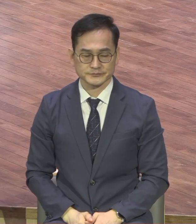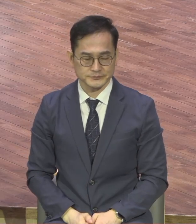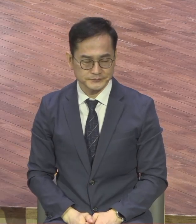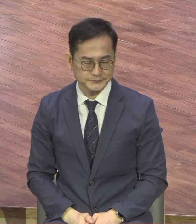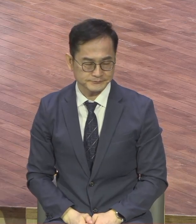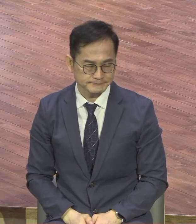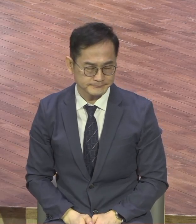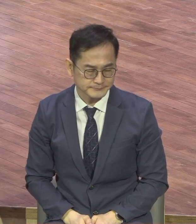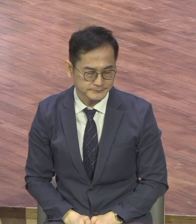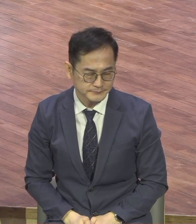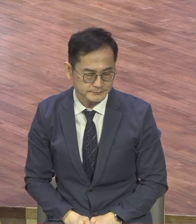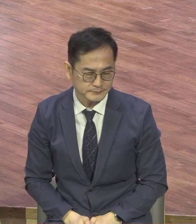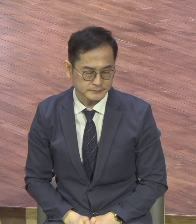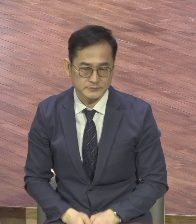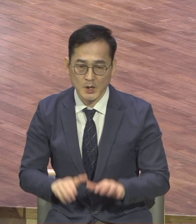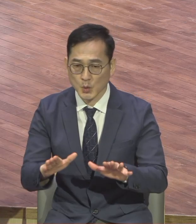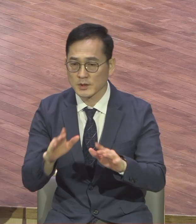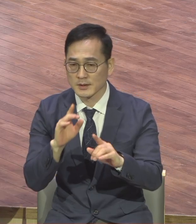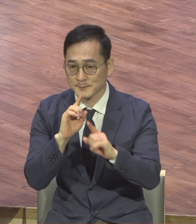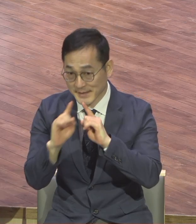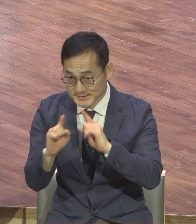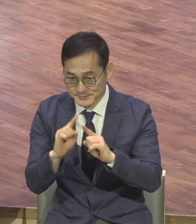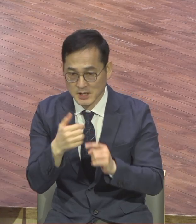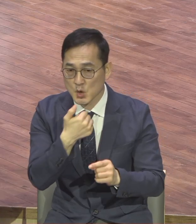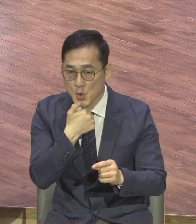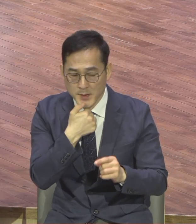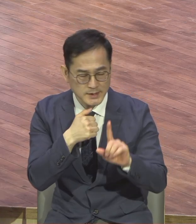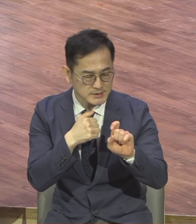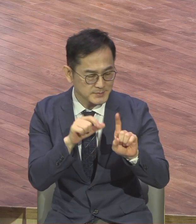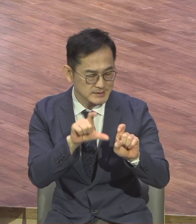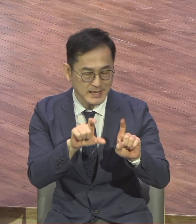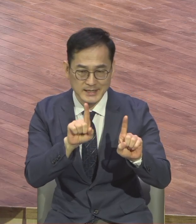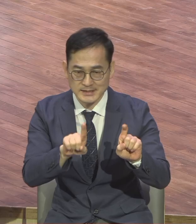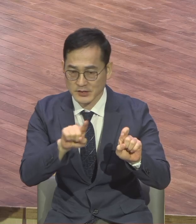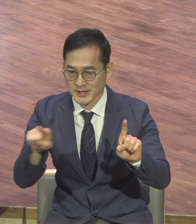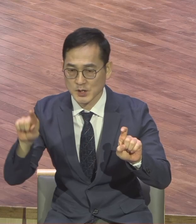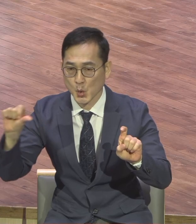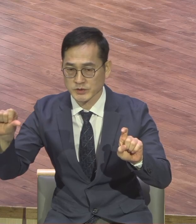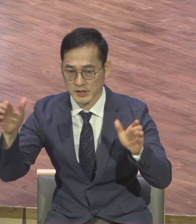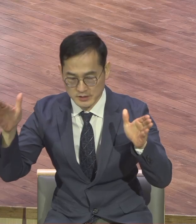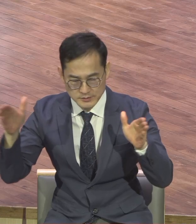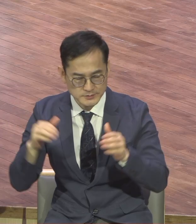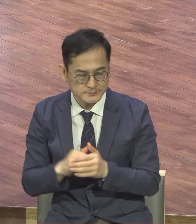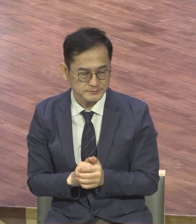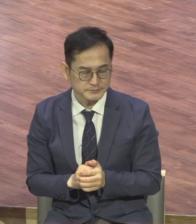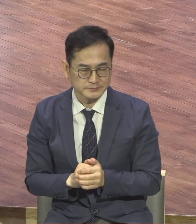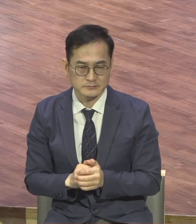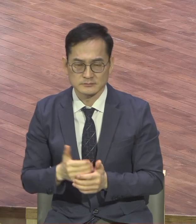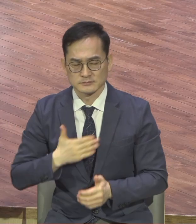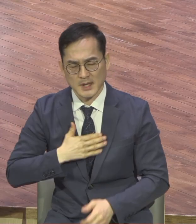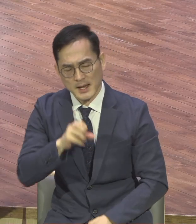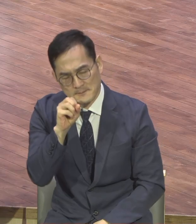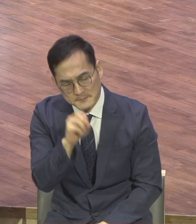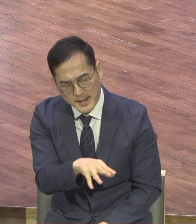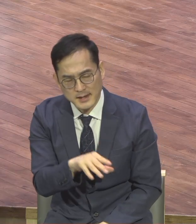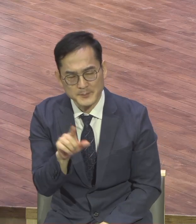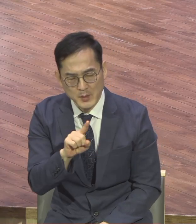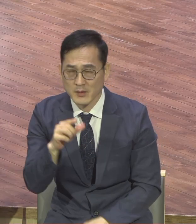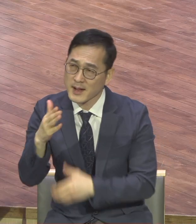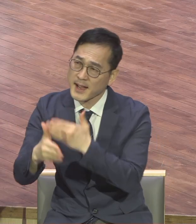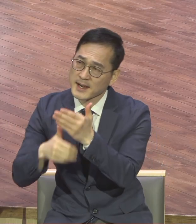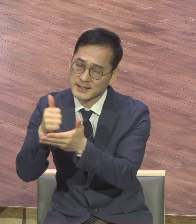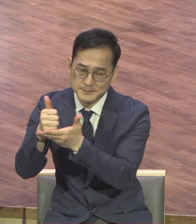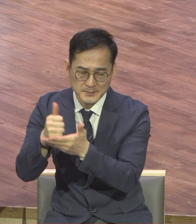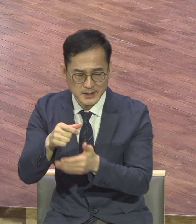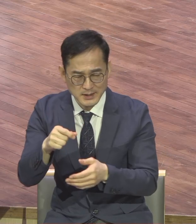오늘 은혜 받고 성취될 하나님의 말씀은 로마서 11장 1절에서 5절입니다. 그러므로 내가 말하노니 하나님이